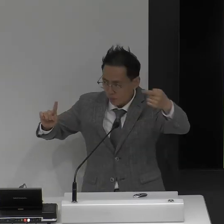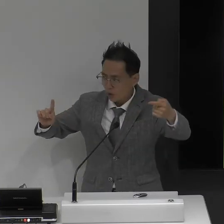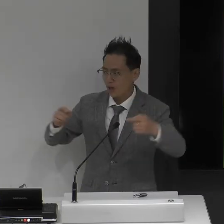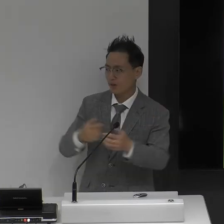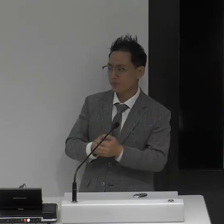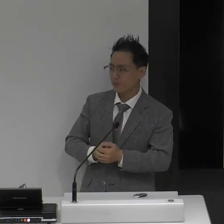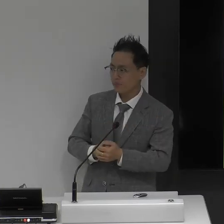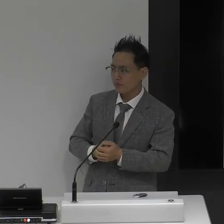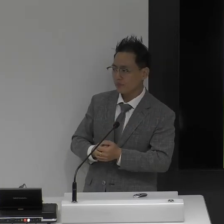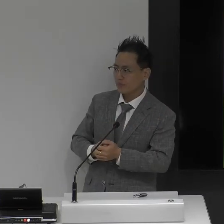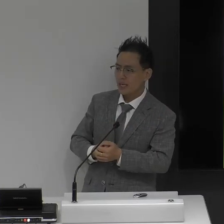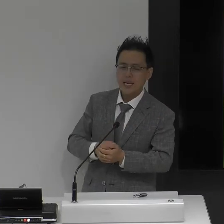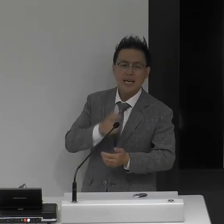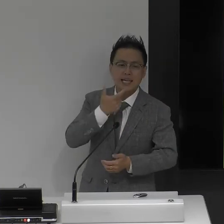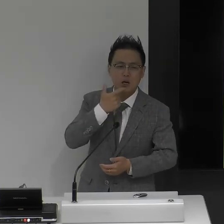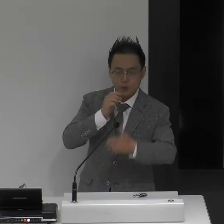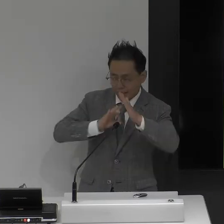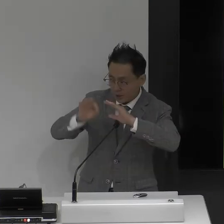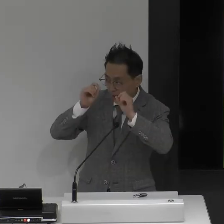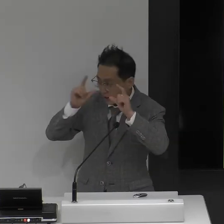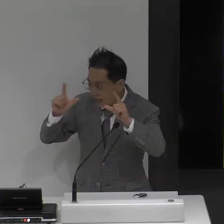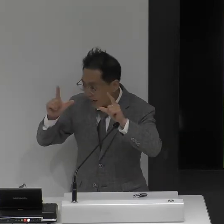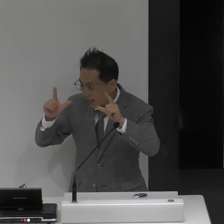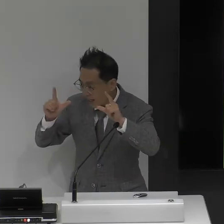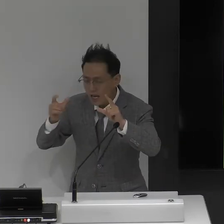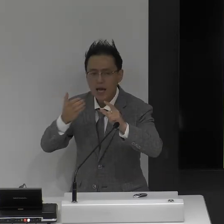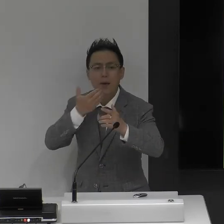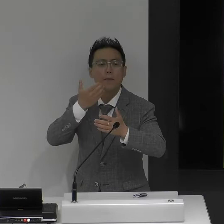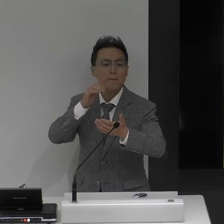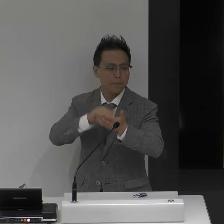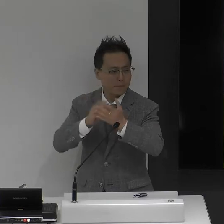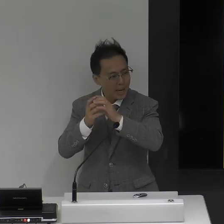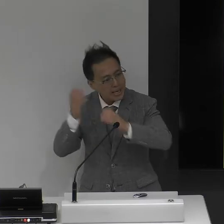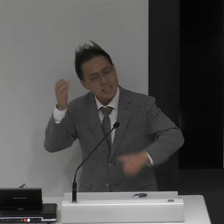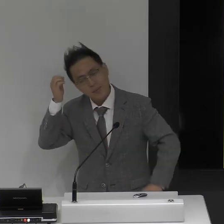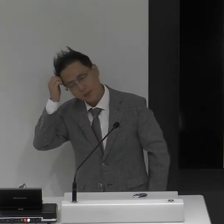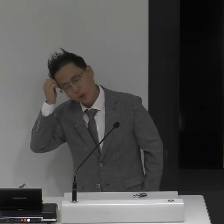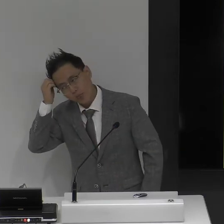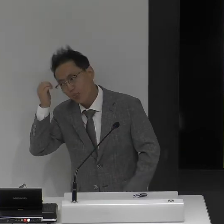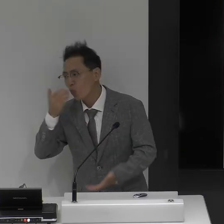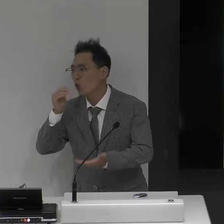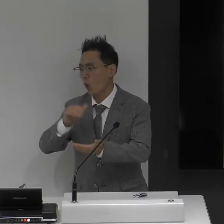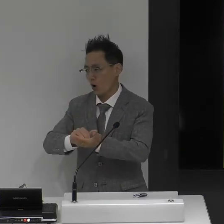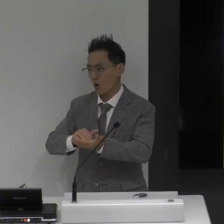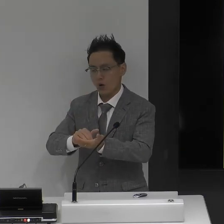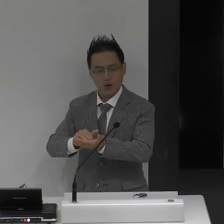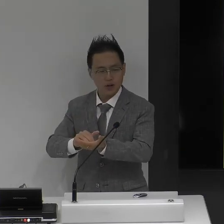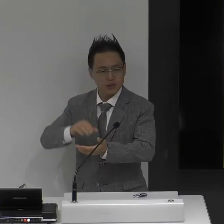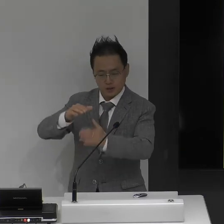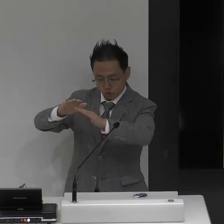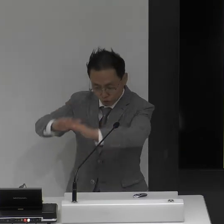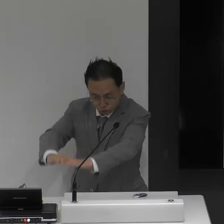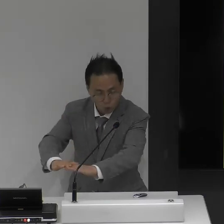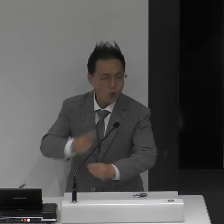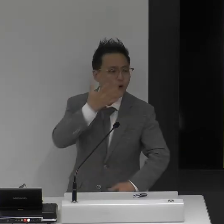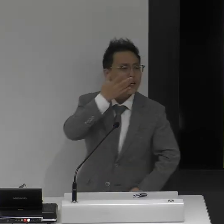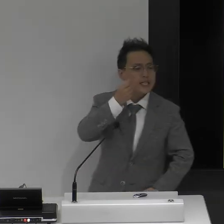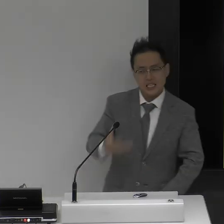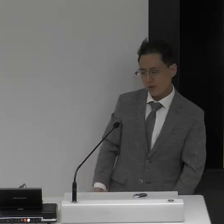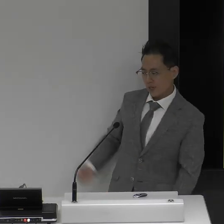볼까요? 야곱이 아침에 일어나 베개에 삼았던 돌 두고 기름을